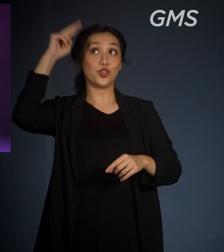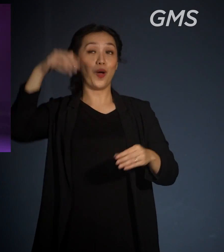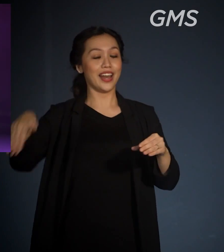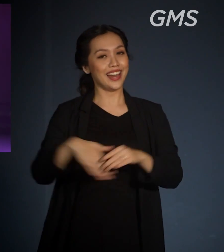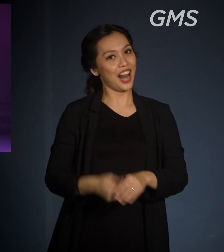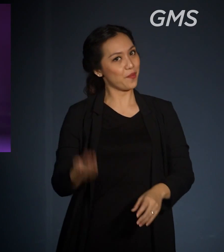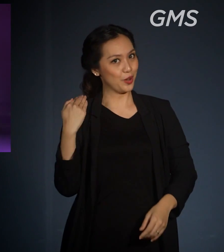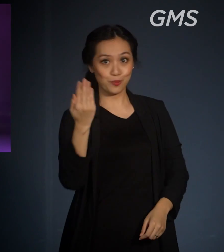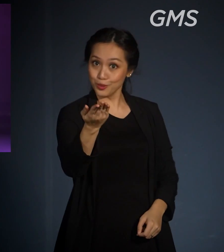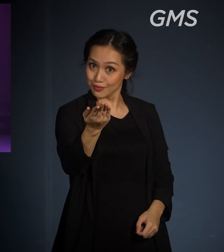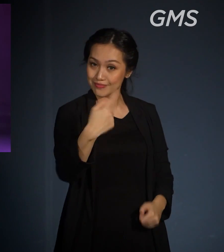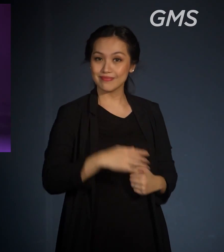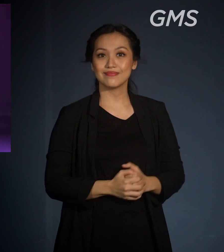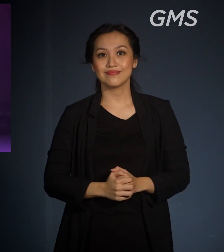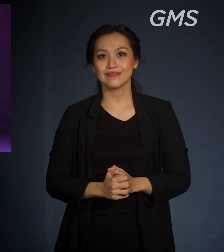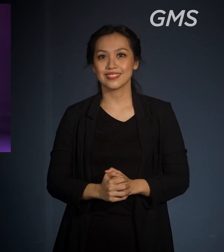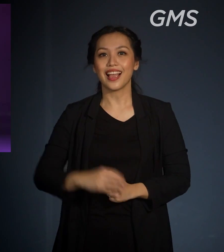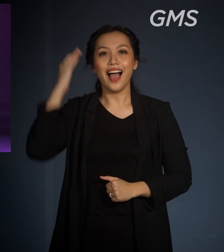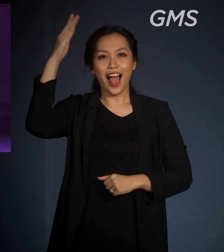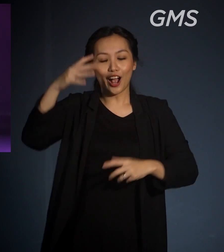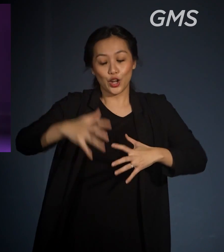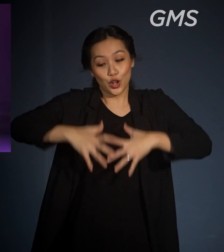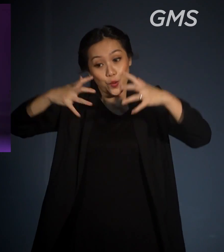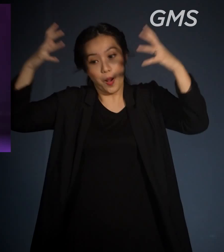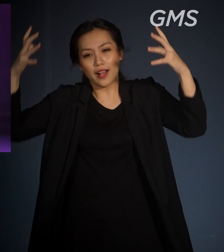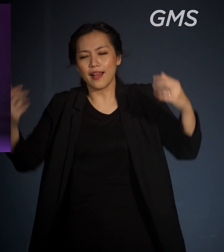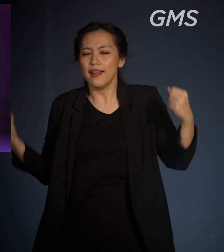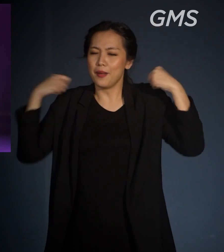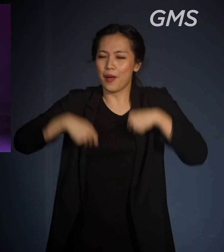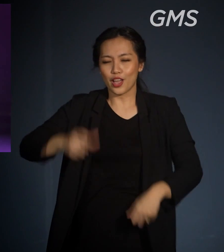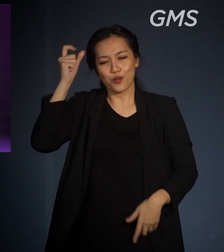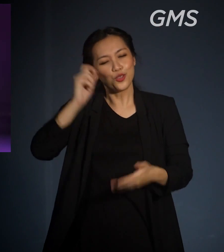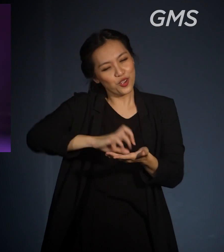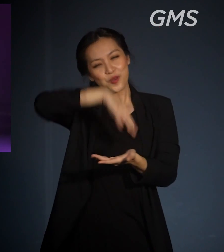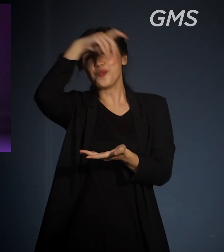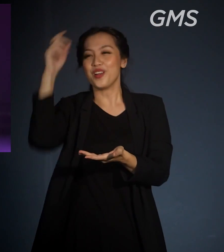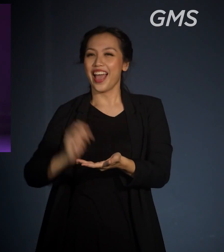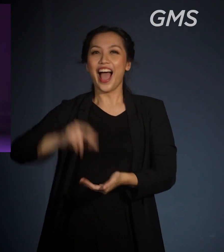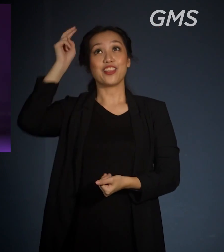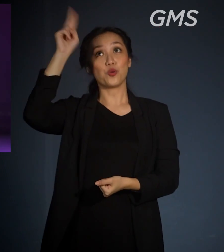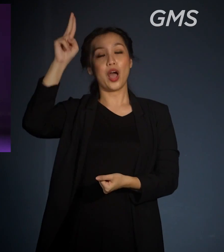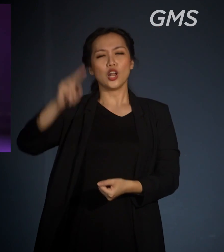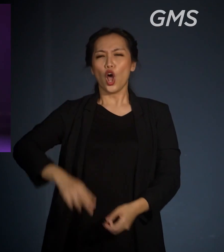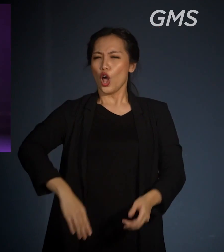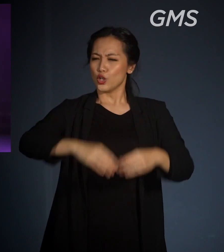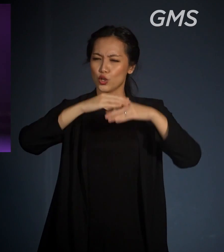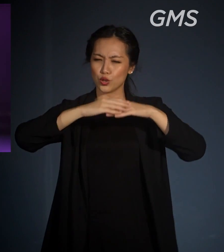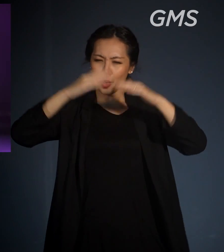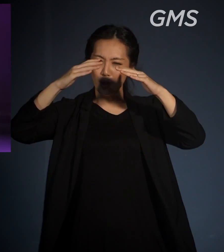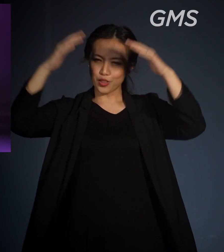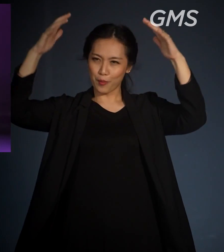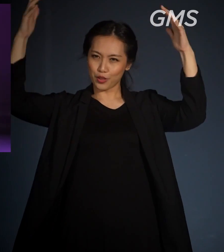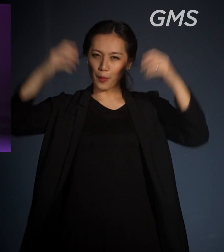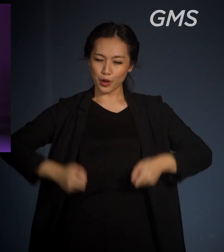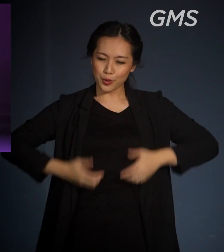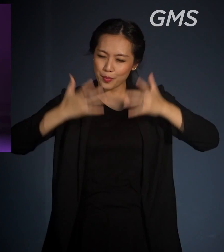Anda akan dikembangkan dan dipakai untuk kemuliaan Tuhan. Sehingga ditambah-tambahkannya kepercayaan Tuhan